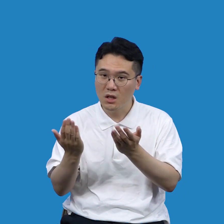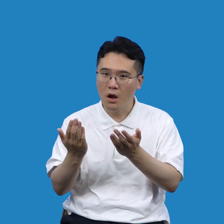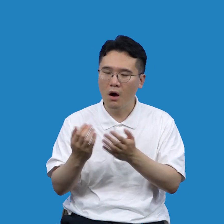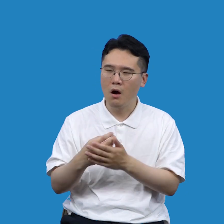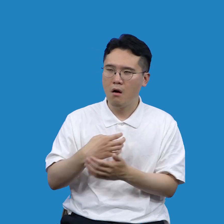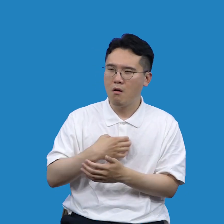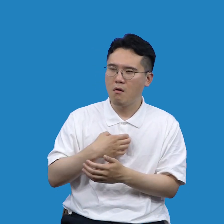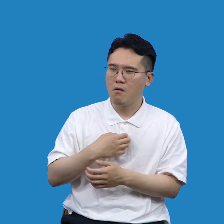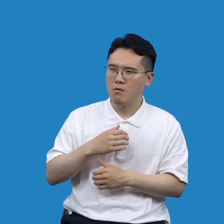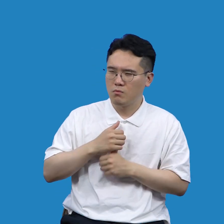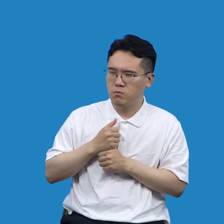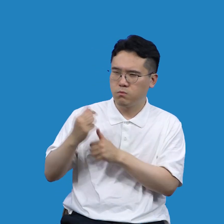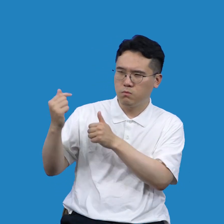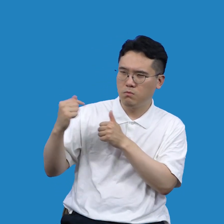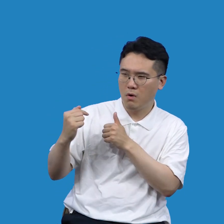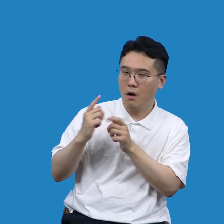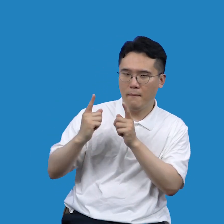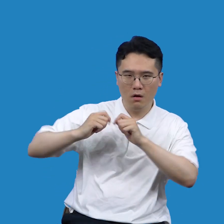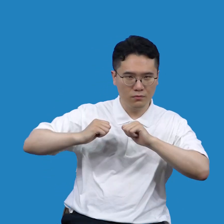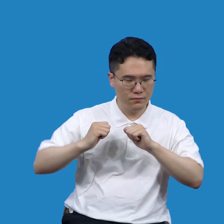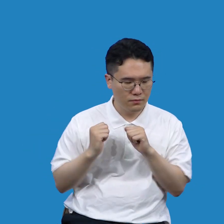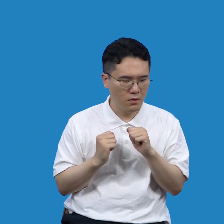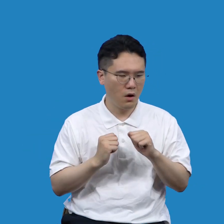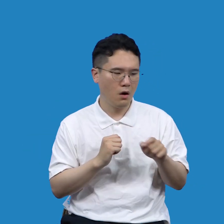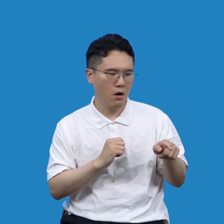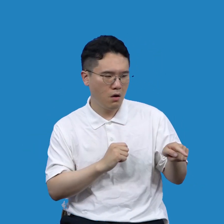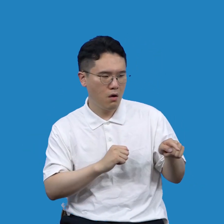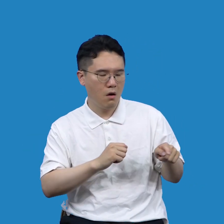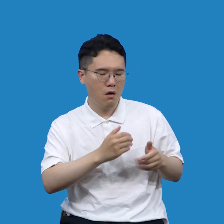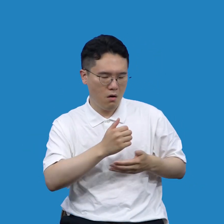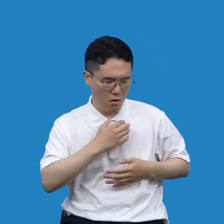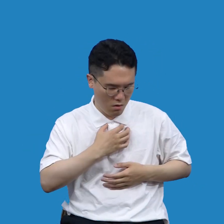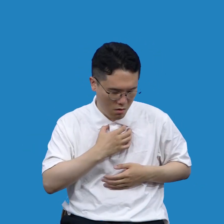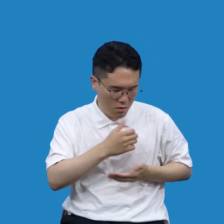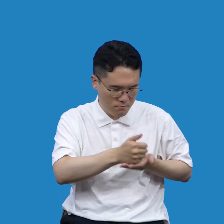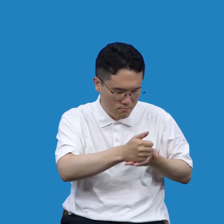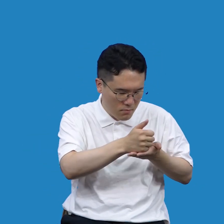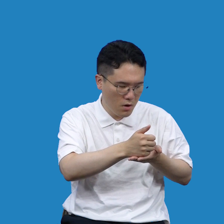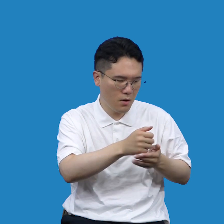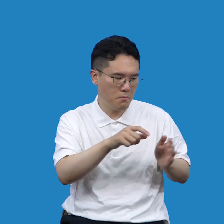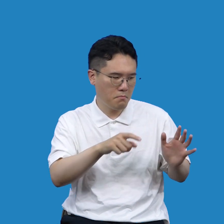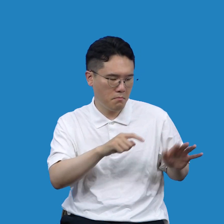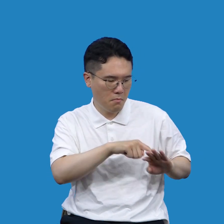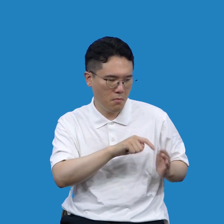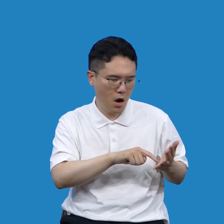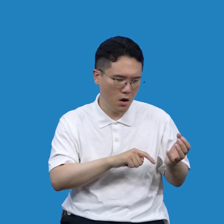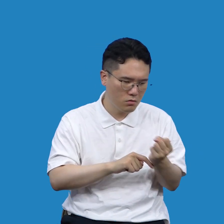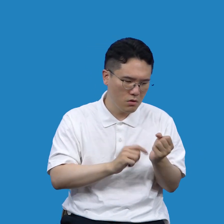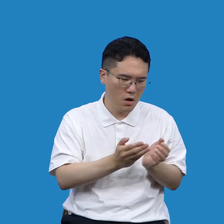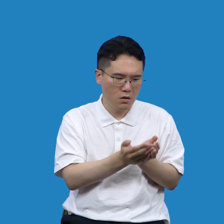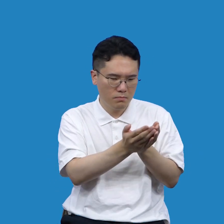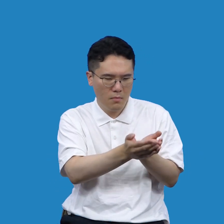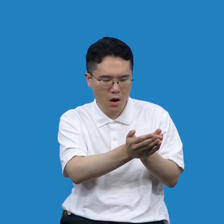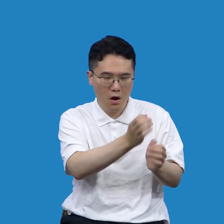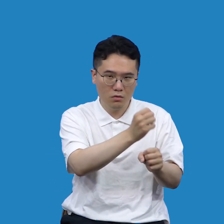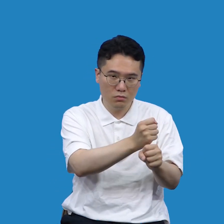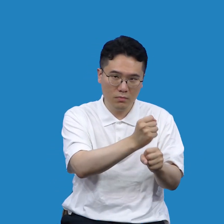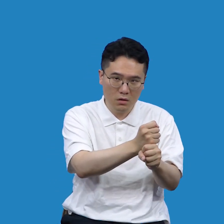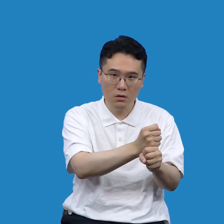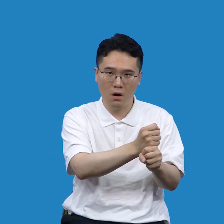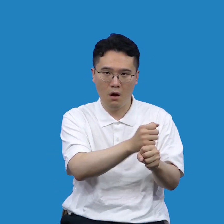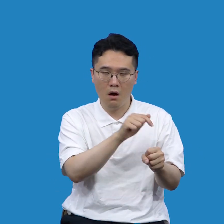받아 경외함으로 방주를 준비하여 그 집을 구원하였으니 이로